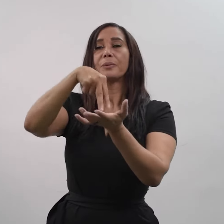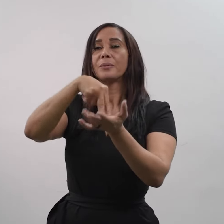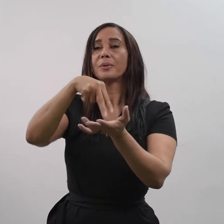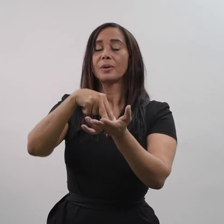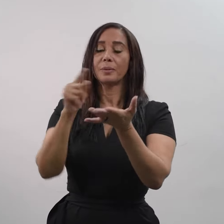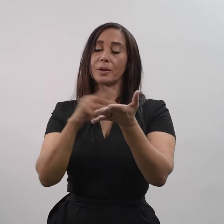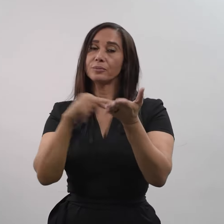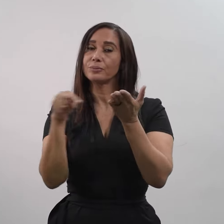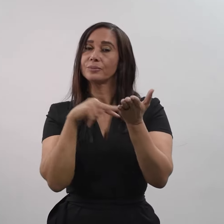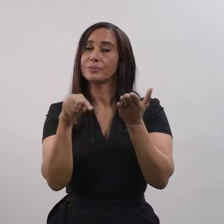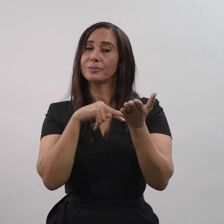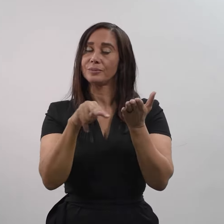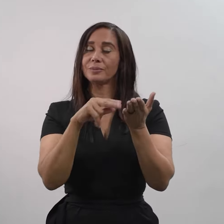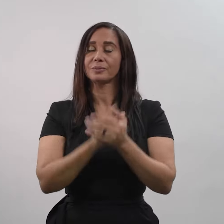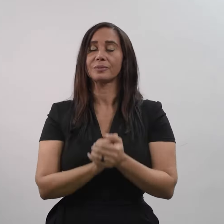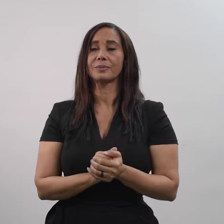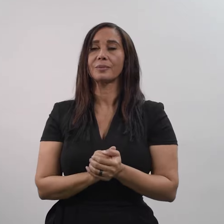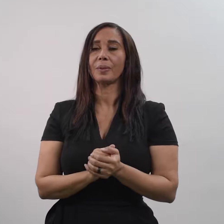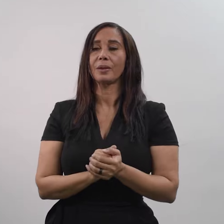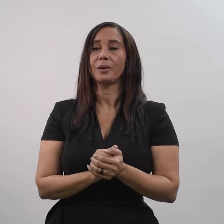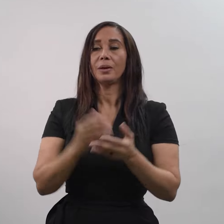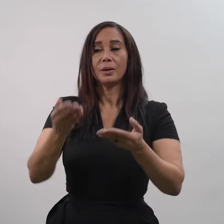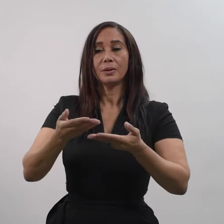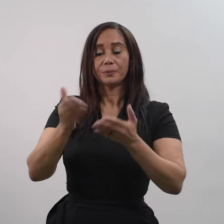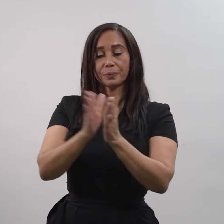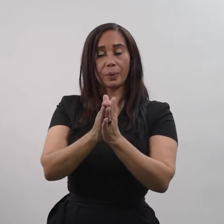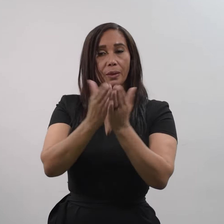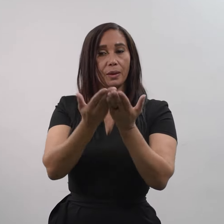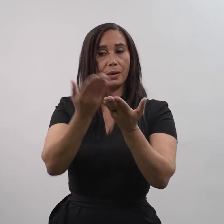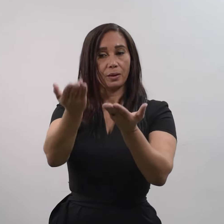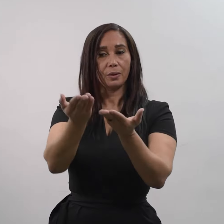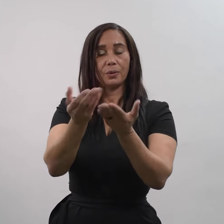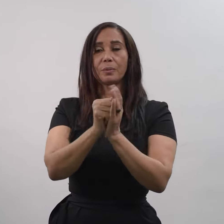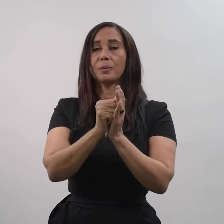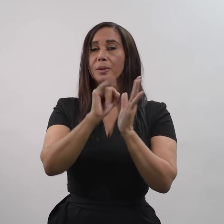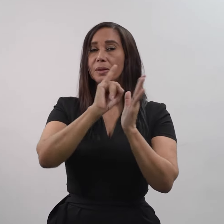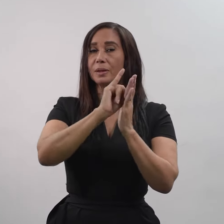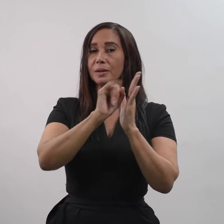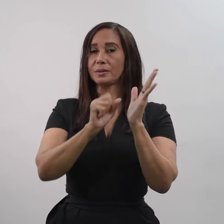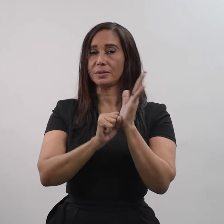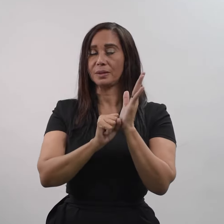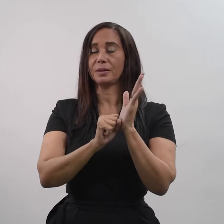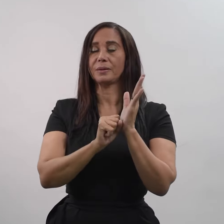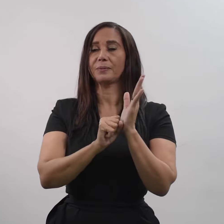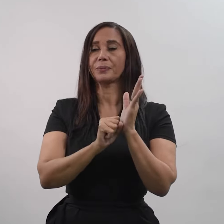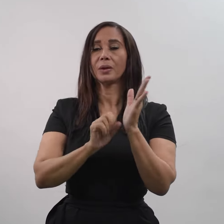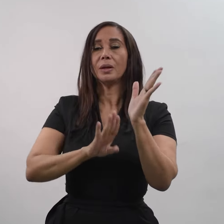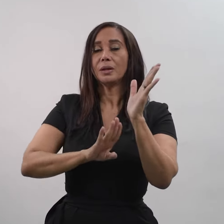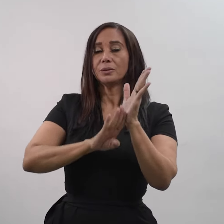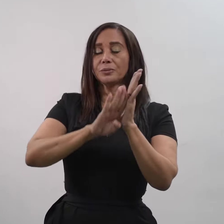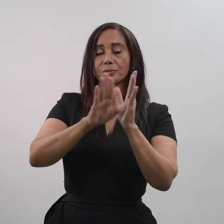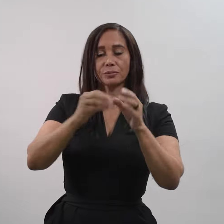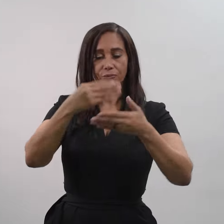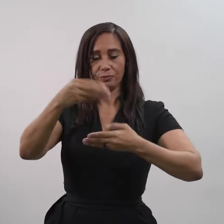lectura. Le entregaron el libro del profeta Isaías, y desenrollándolo, encontró el pasaje